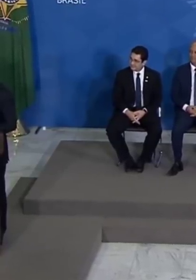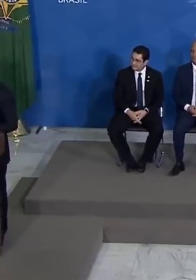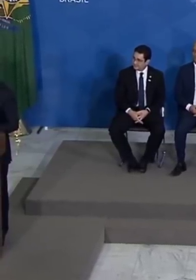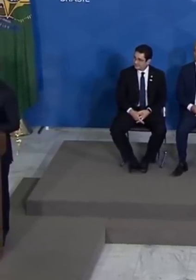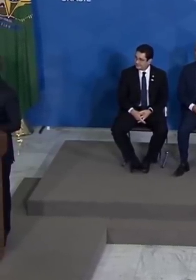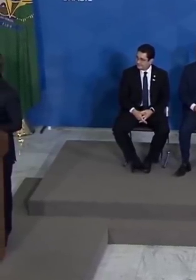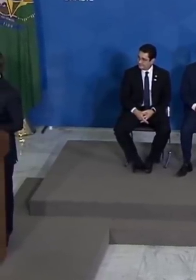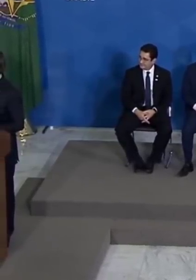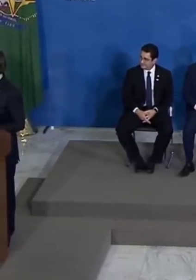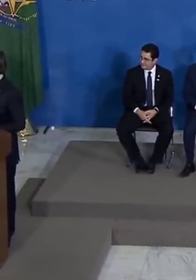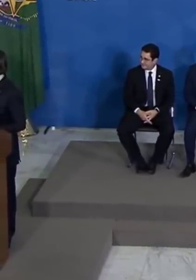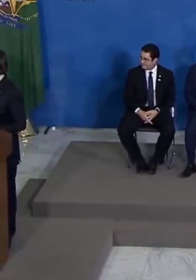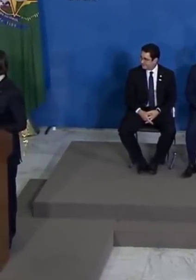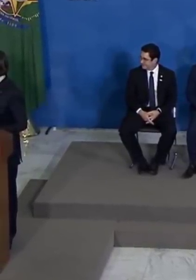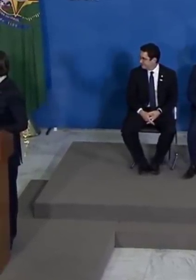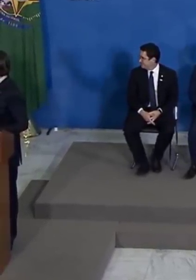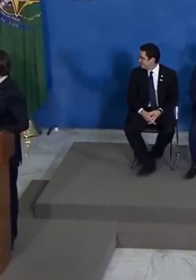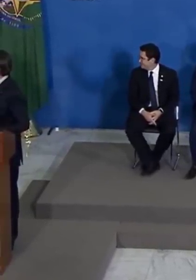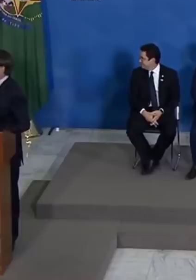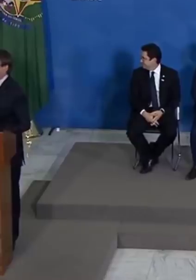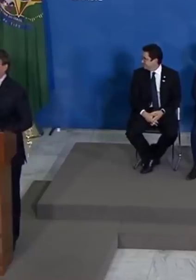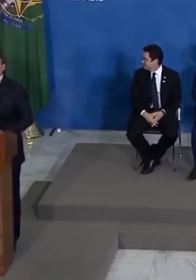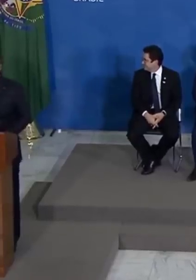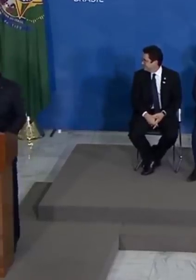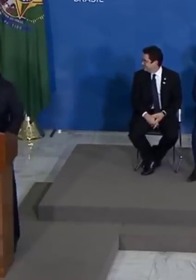representado aqui pelo ministro França, né,